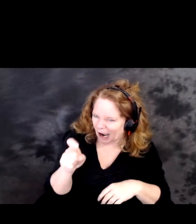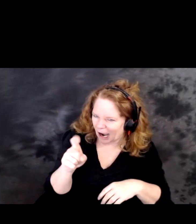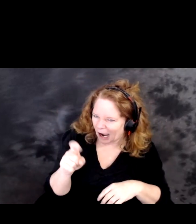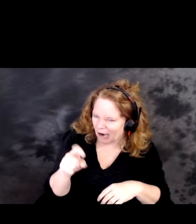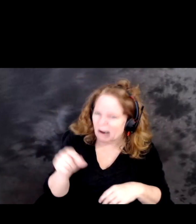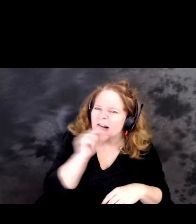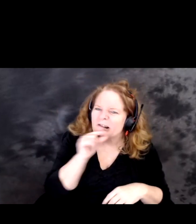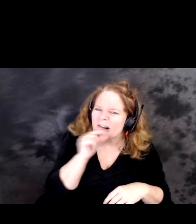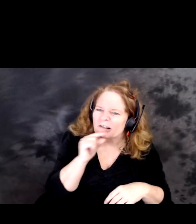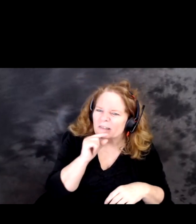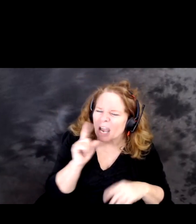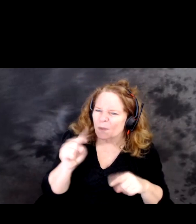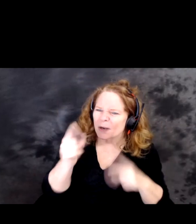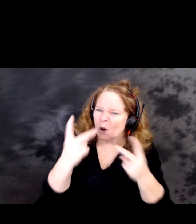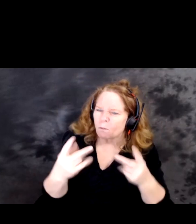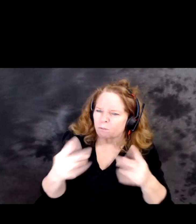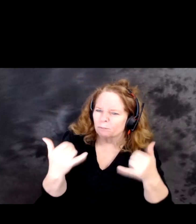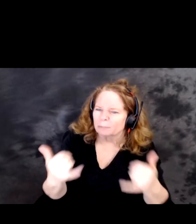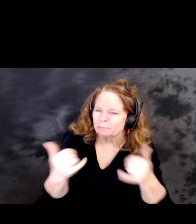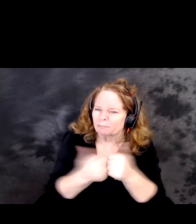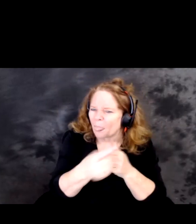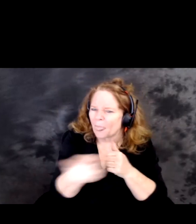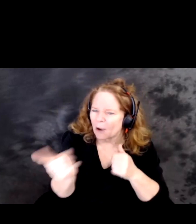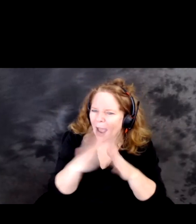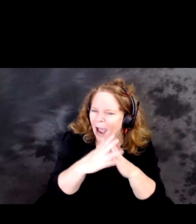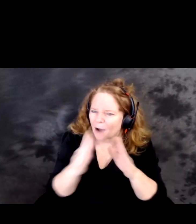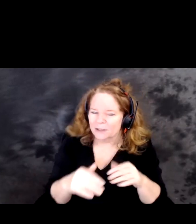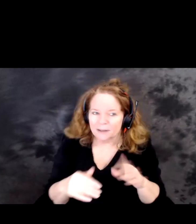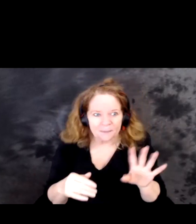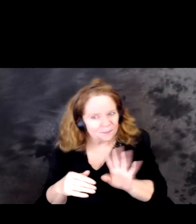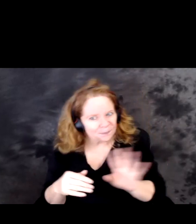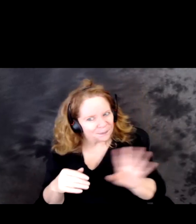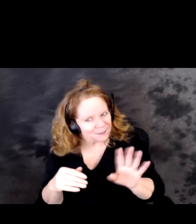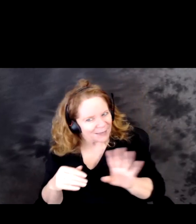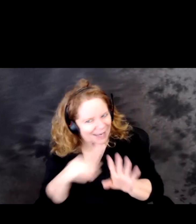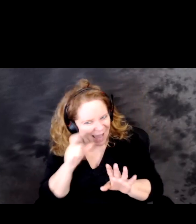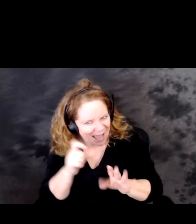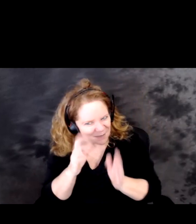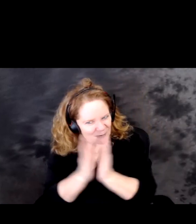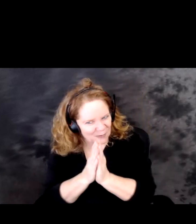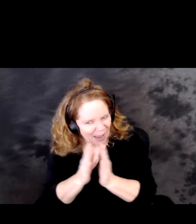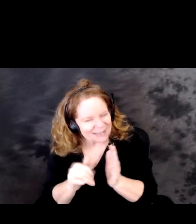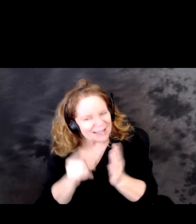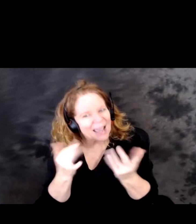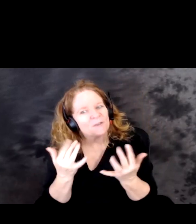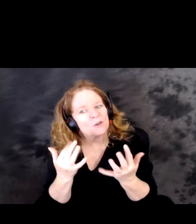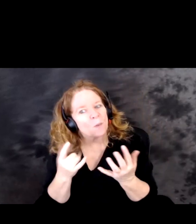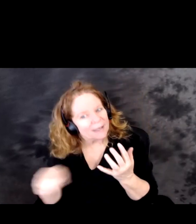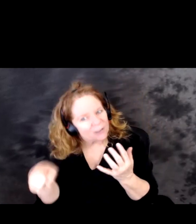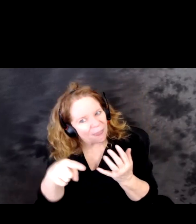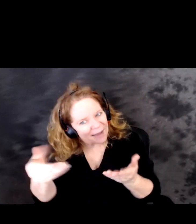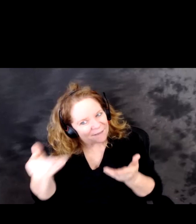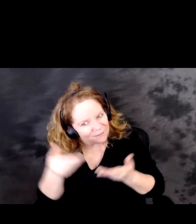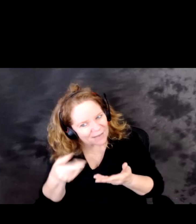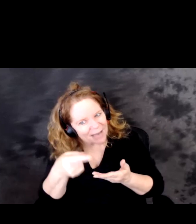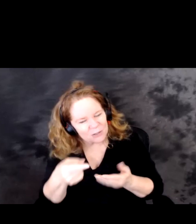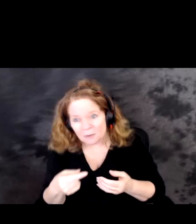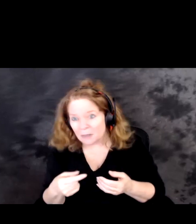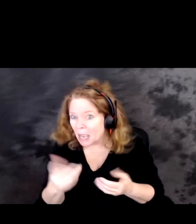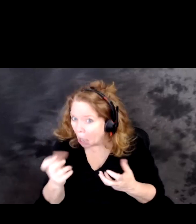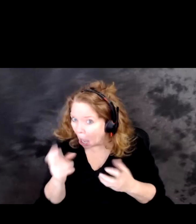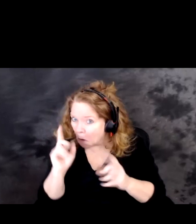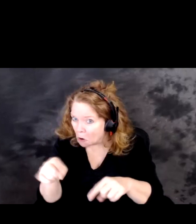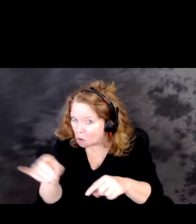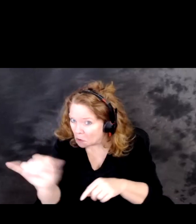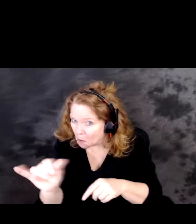al día de hoy? Gwen y Gwen, Gwen, podemos ir a jugar a sus casas. Ah, no sé, tienes que esperar a que se